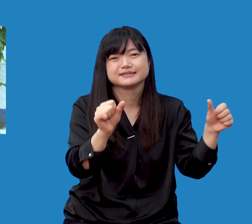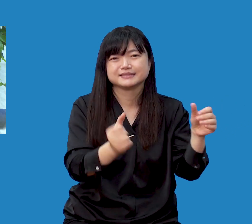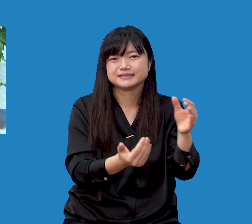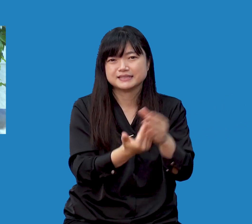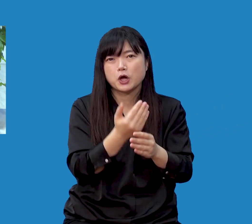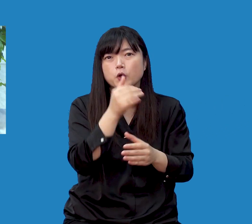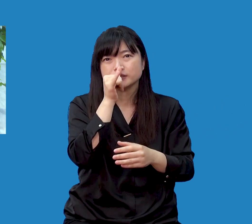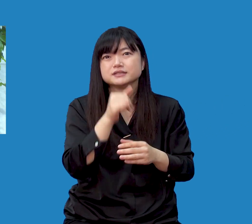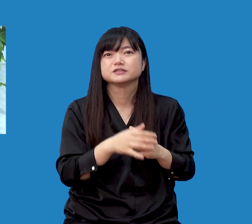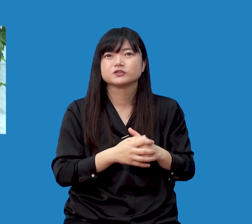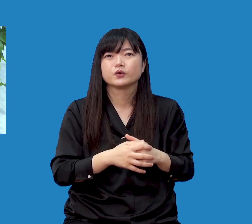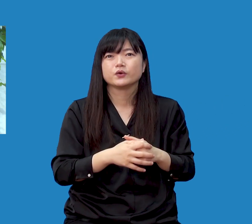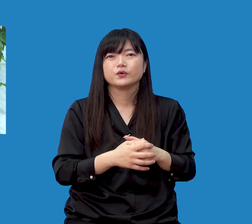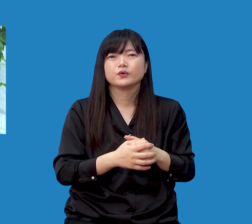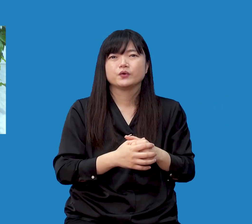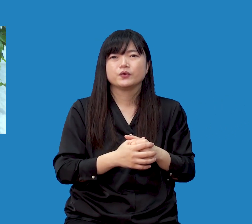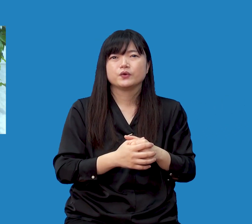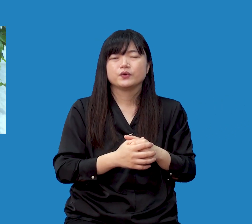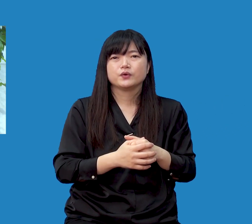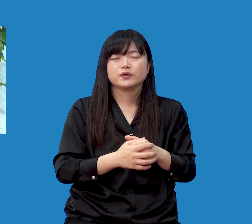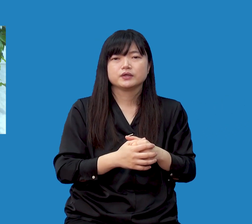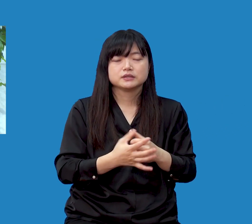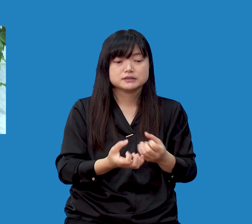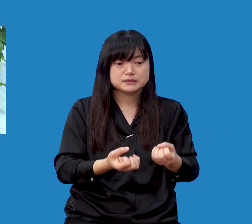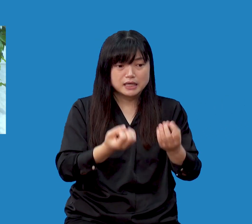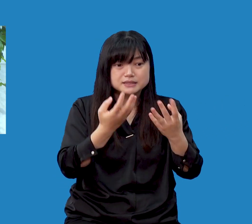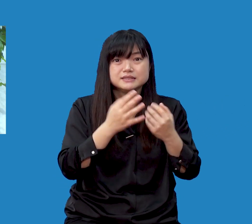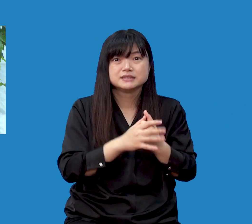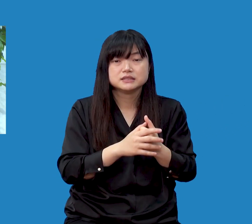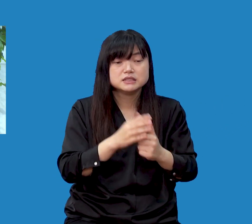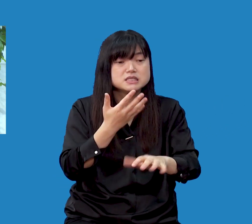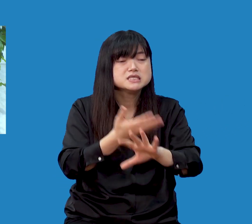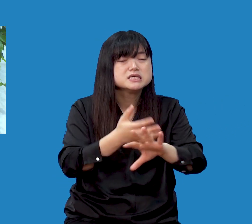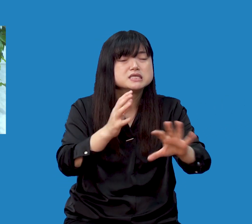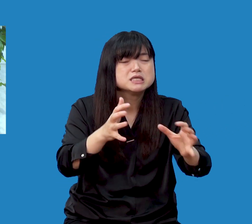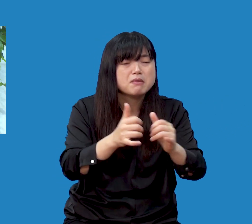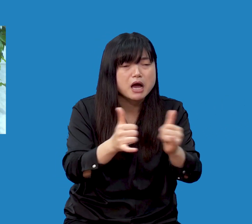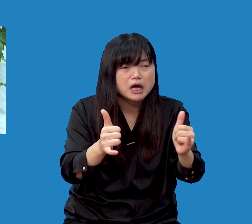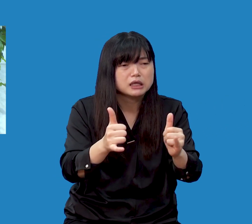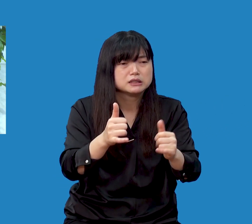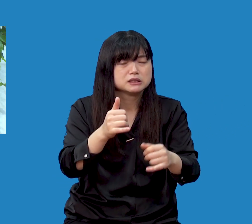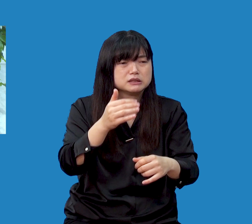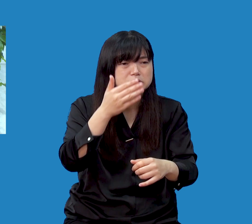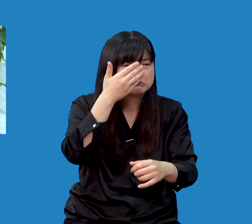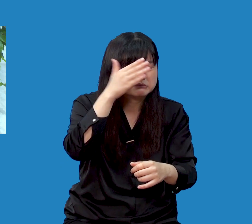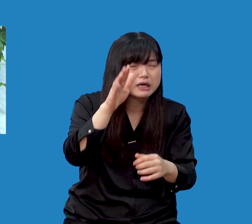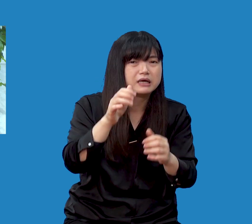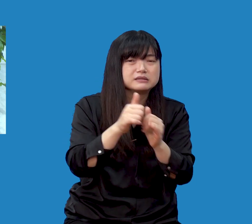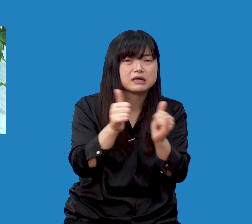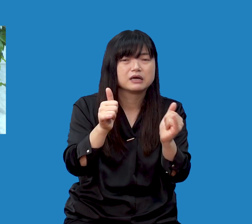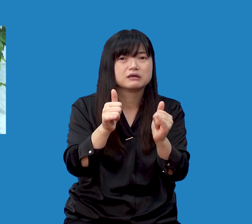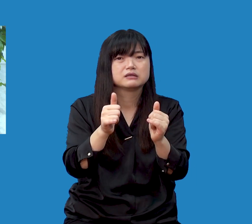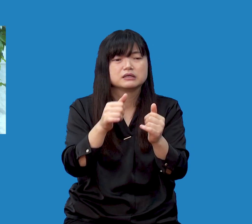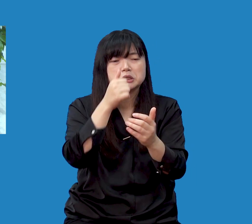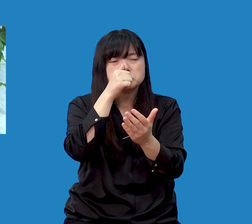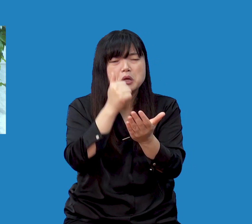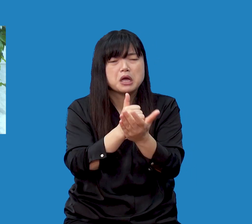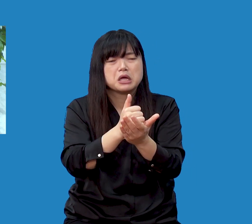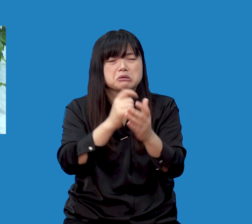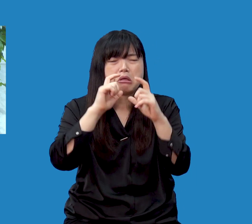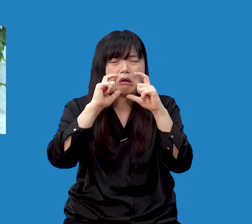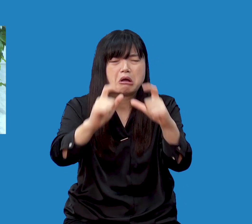사건이 일어나는 장소였습니다. 그 잔치에는요, 이방인 취급받고 죄인으로 낙인